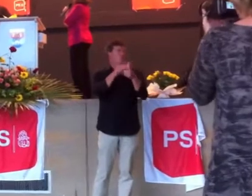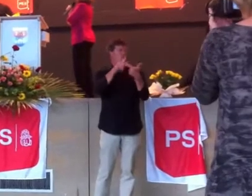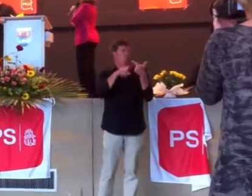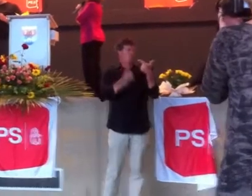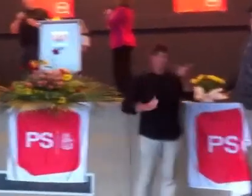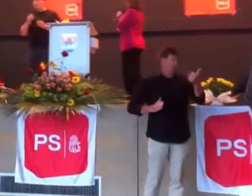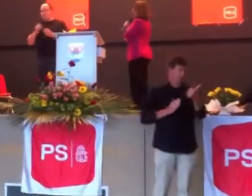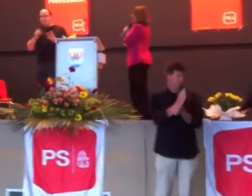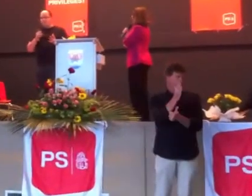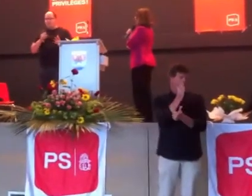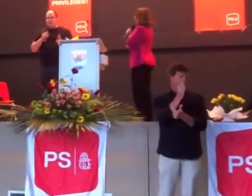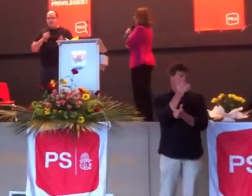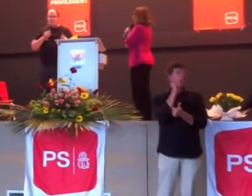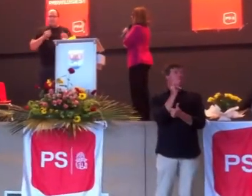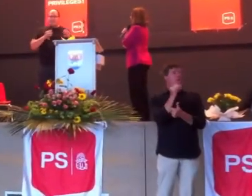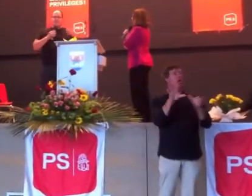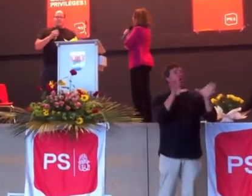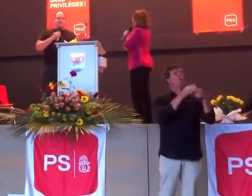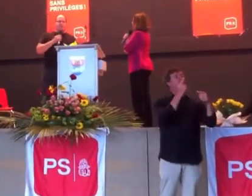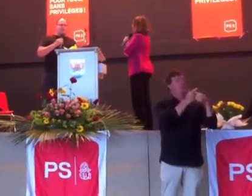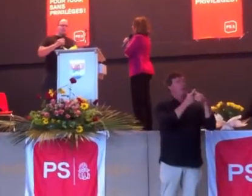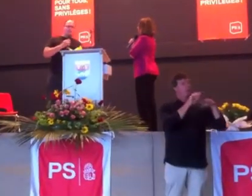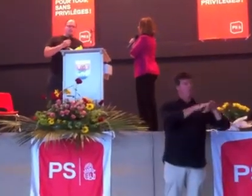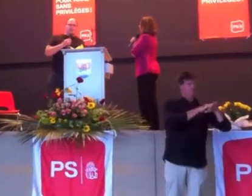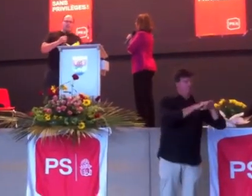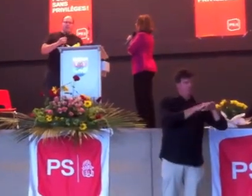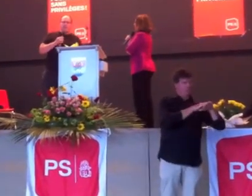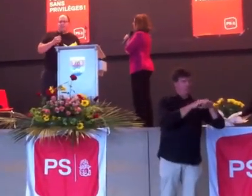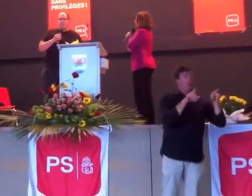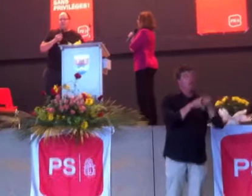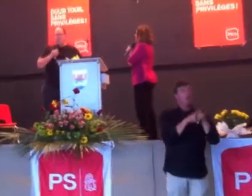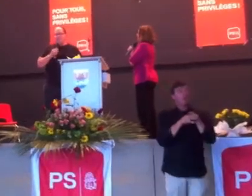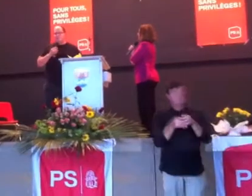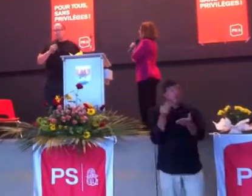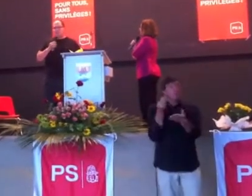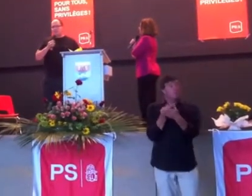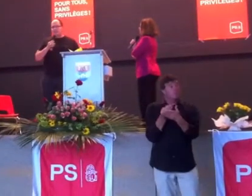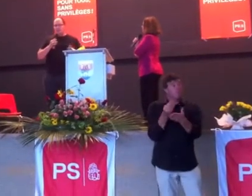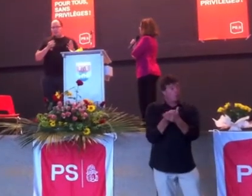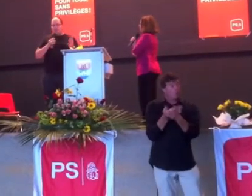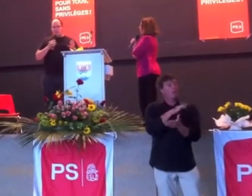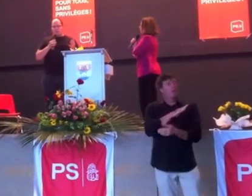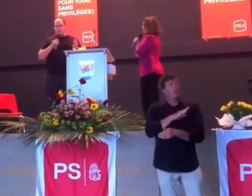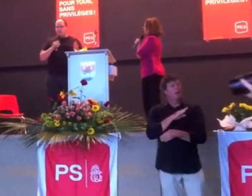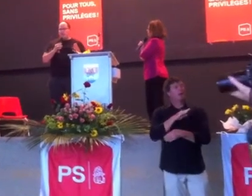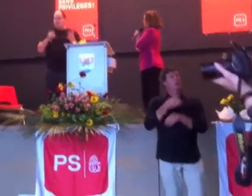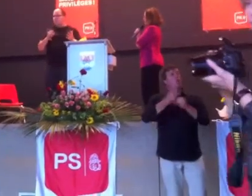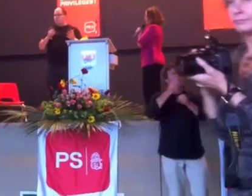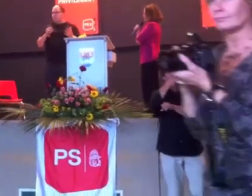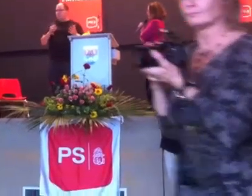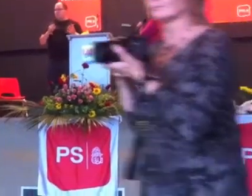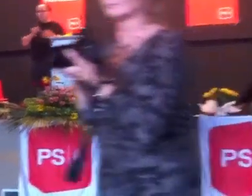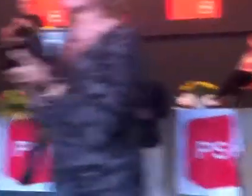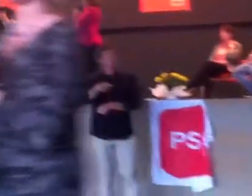le Conseil fédéral et l'axe économique de politique monétaire par la Banque Nationale suisse. Et ces deux actions doivent se faire